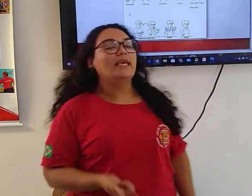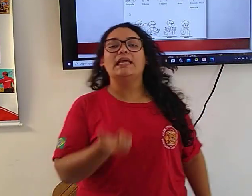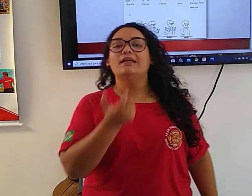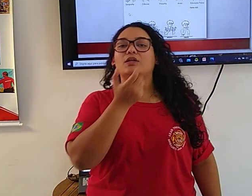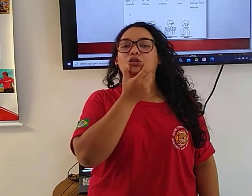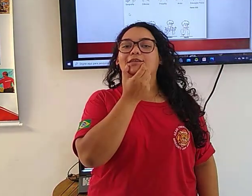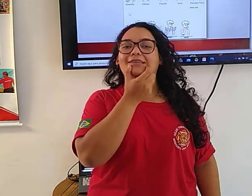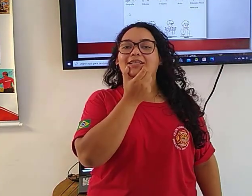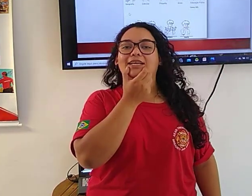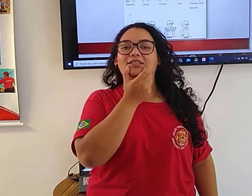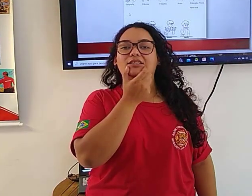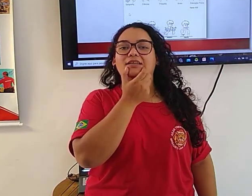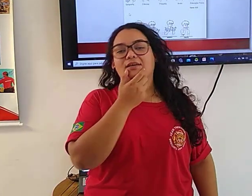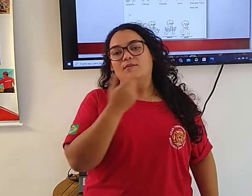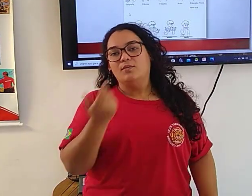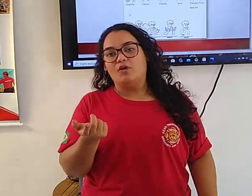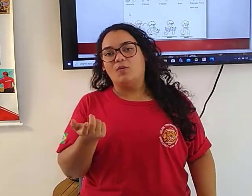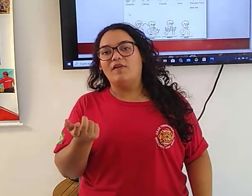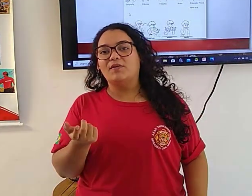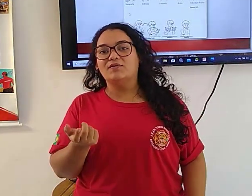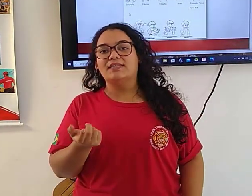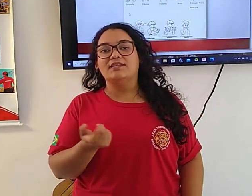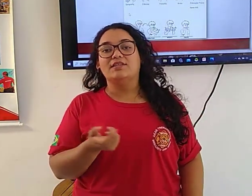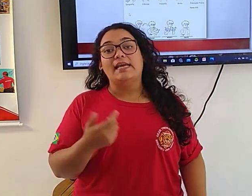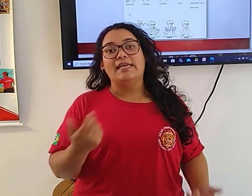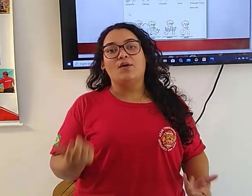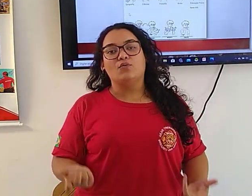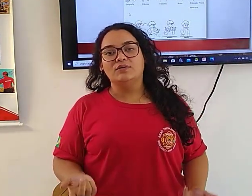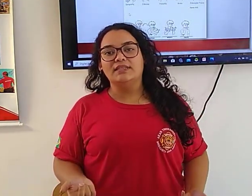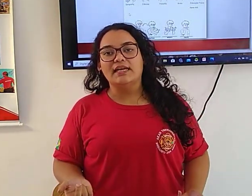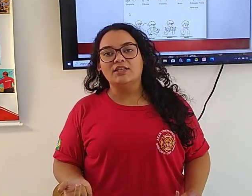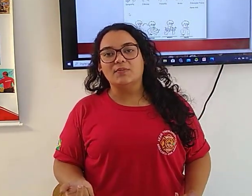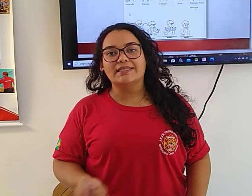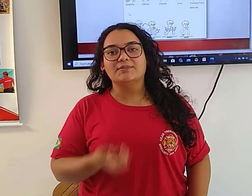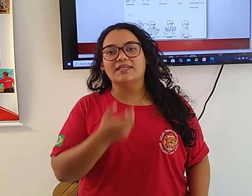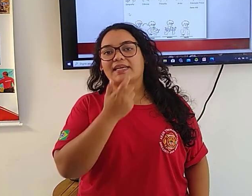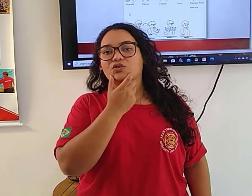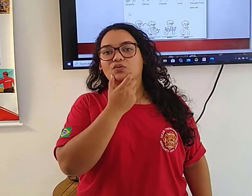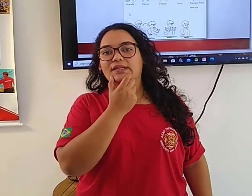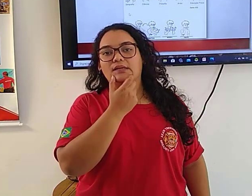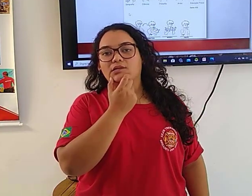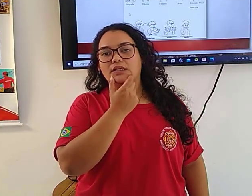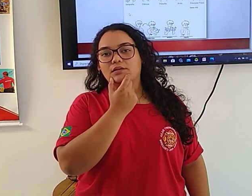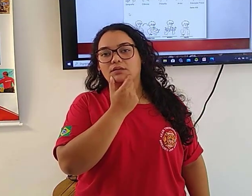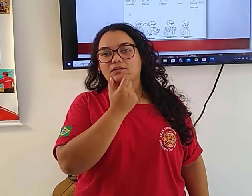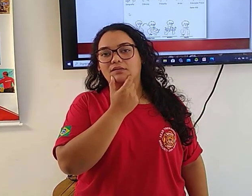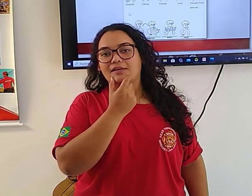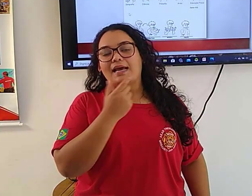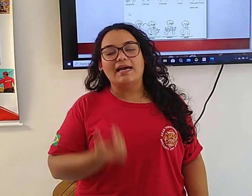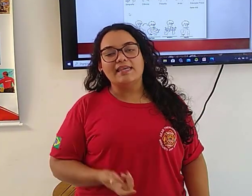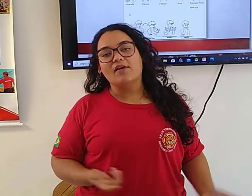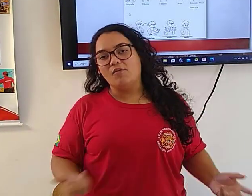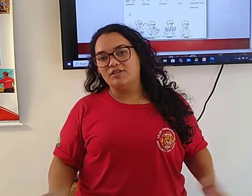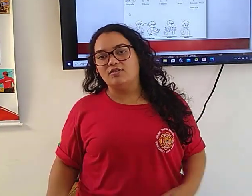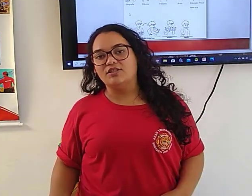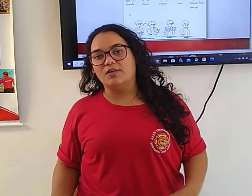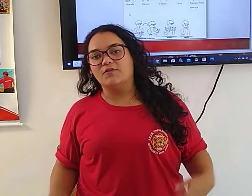e inglês. Como eu falei para vocês, em alguns sinais, por exemplo, isso aqui é solteiro, né? Aqui, como nós estamos falando